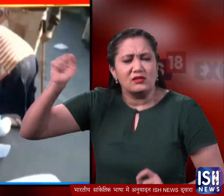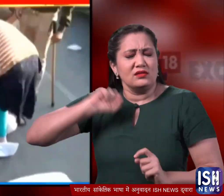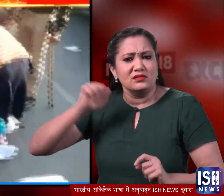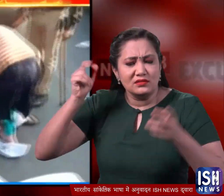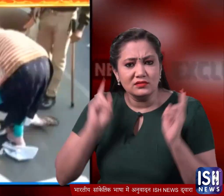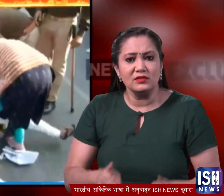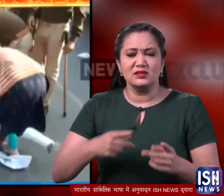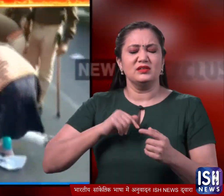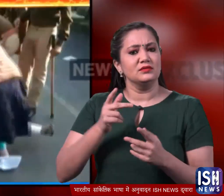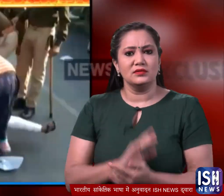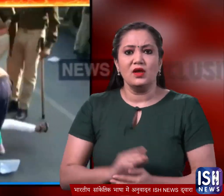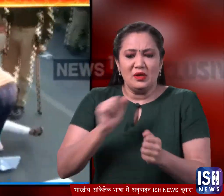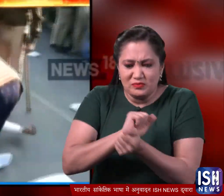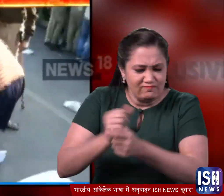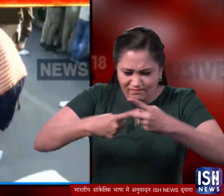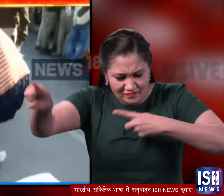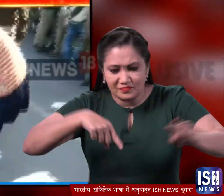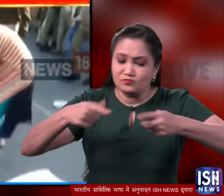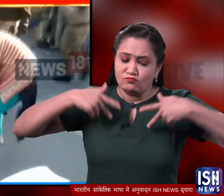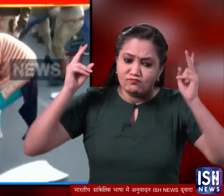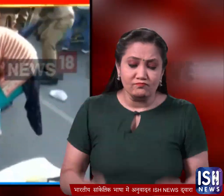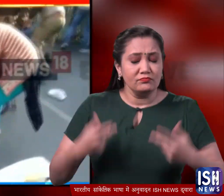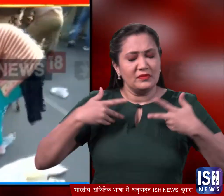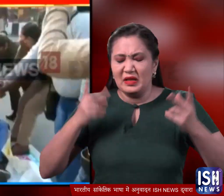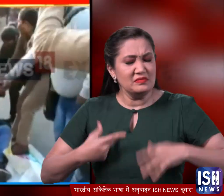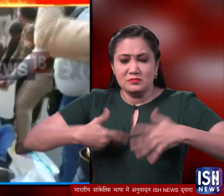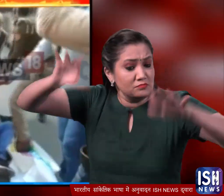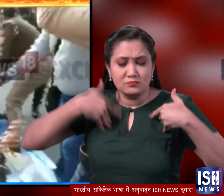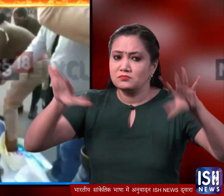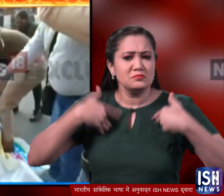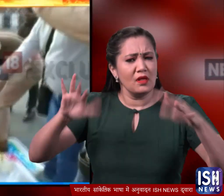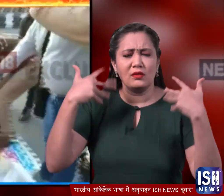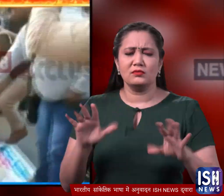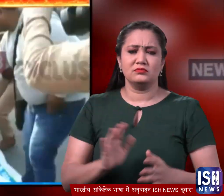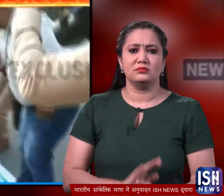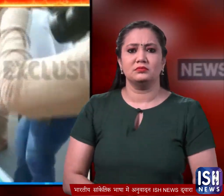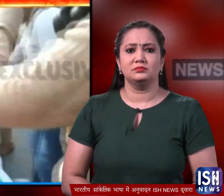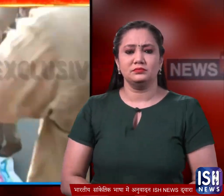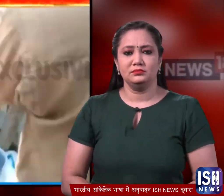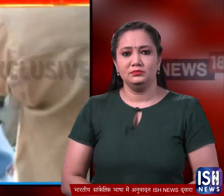रहे, और जब पुलिस उन्हें हटाने लगी तो वो वहीं बैठे रहने की जिद पर अड़ गए।